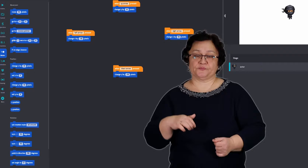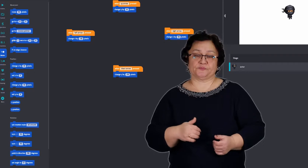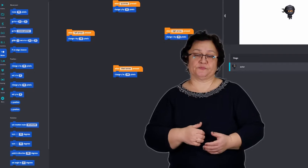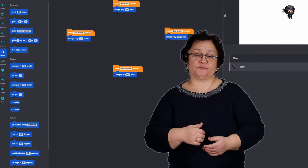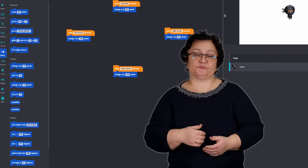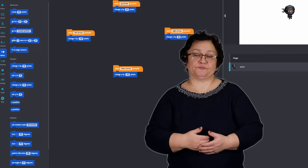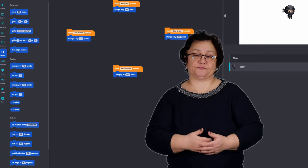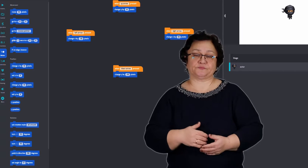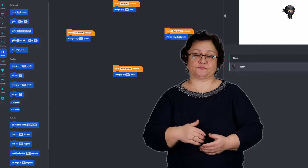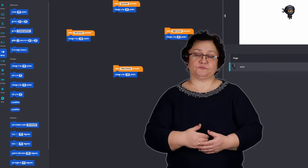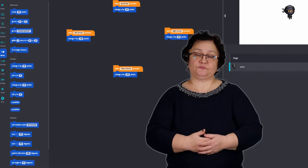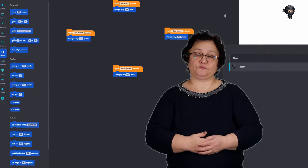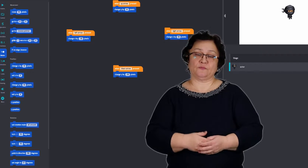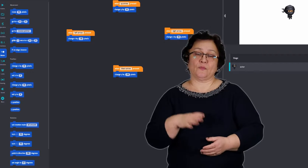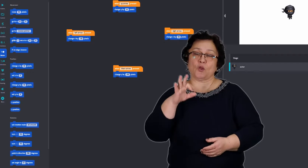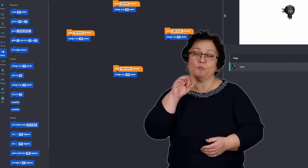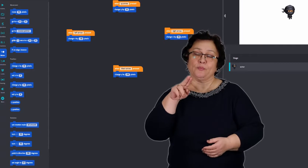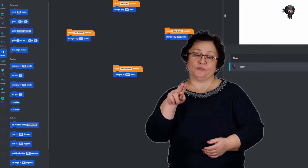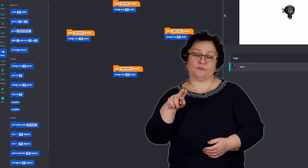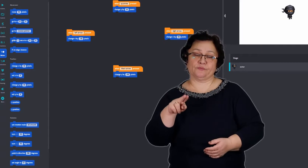Оп! Є!